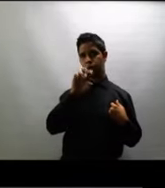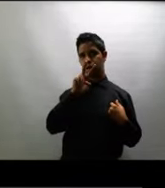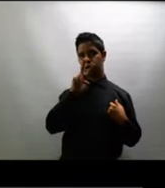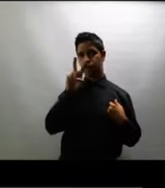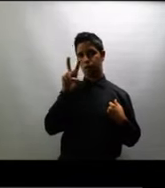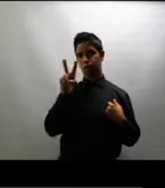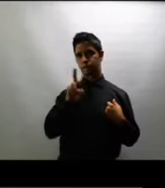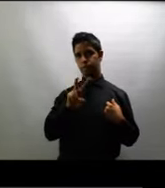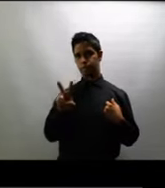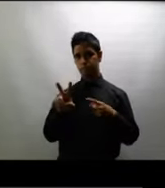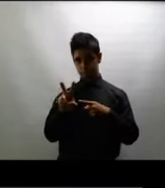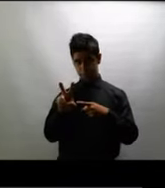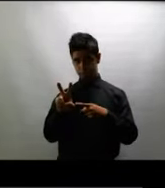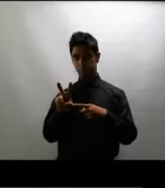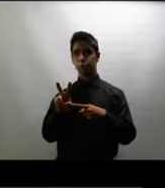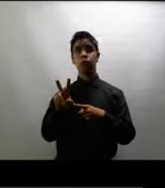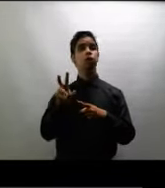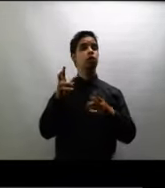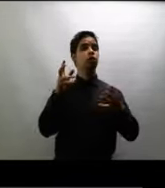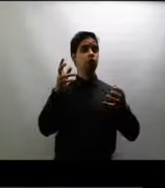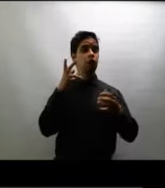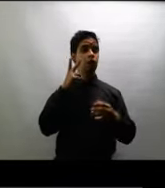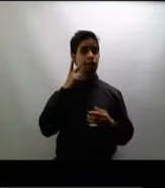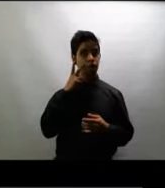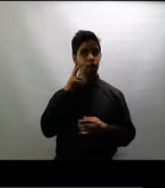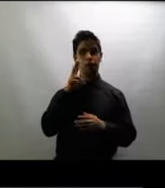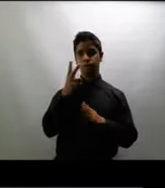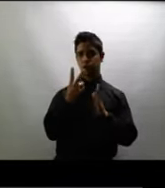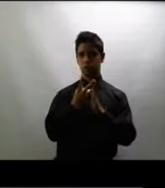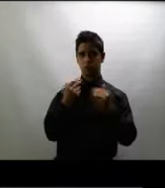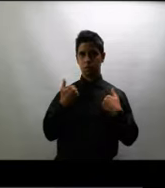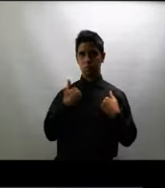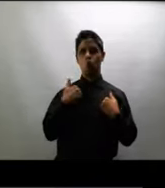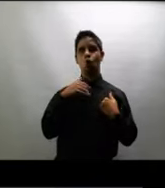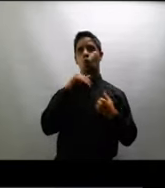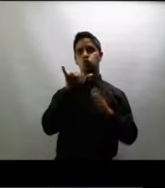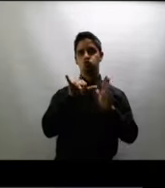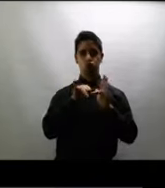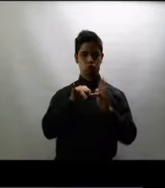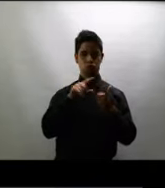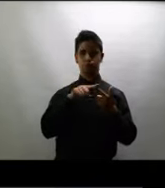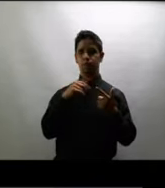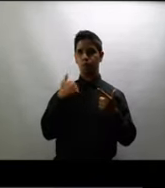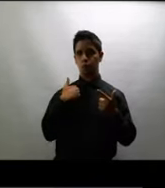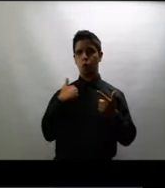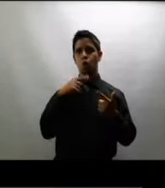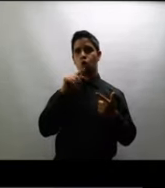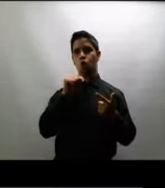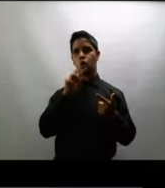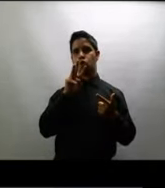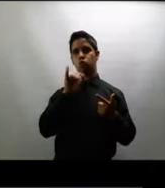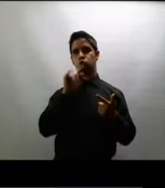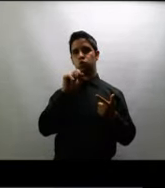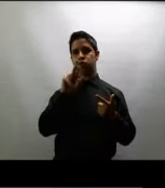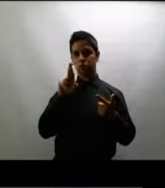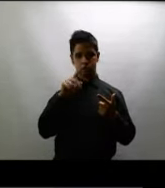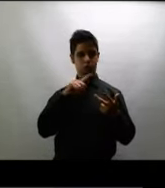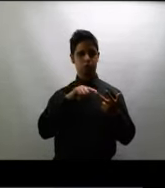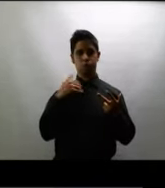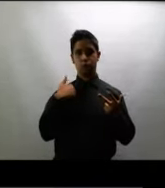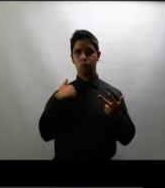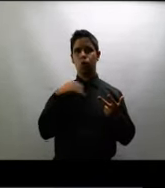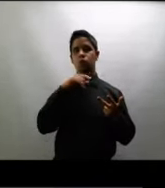CAFEZZ. ¿Quieren ver videos de nosotros? Tenemos YouTube. El canal de YouTube. Tenemos Twitter y tenemos Instagram. Mira para allá.